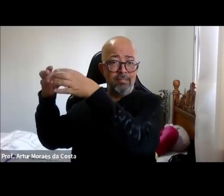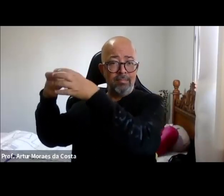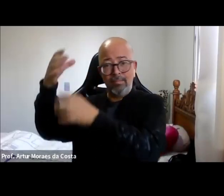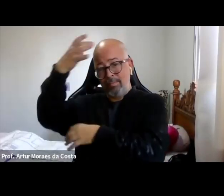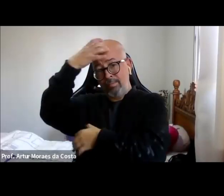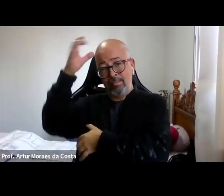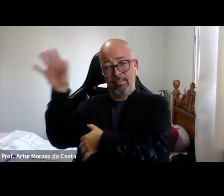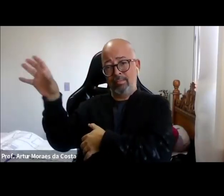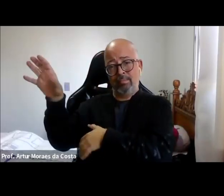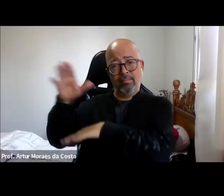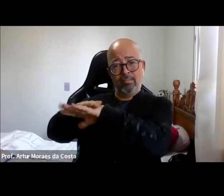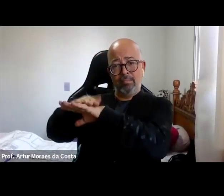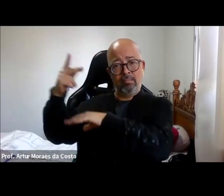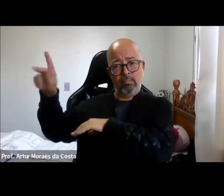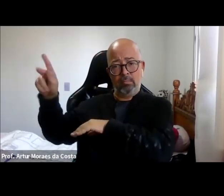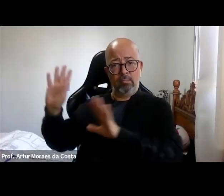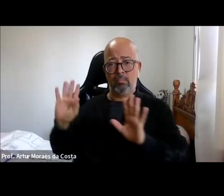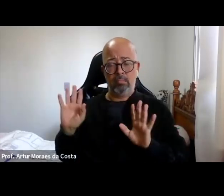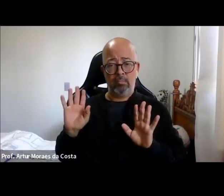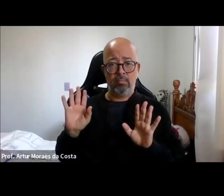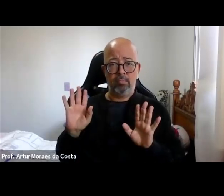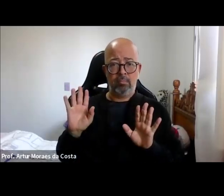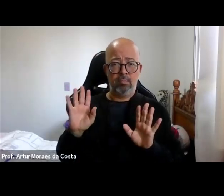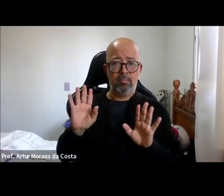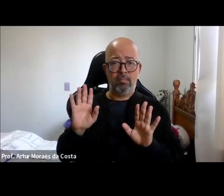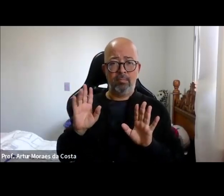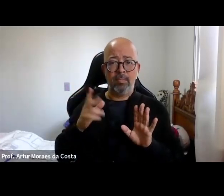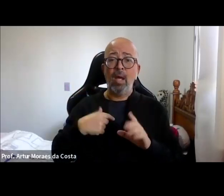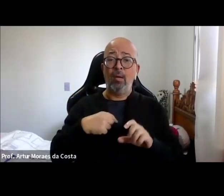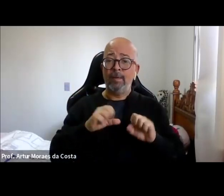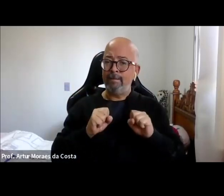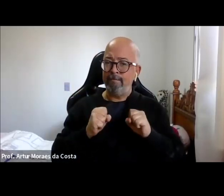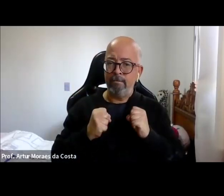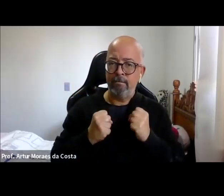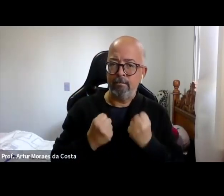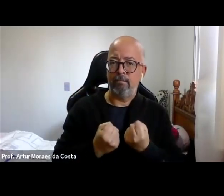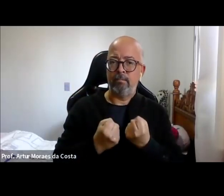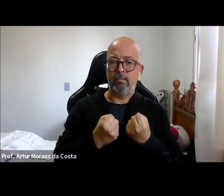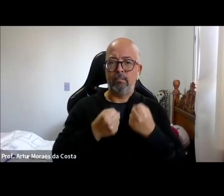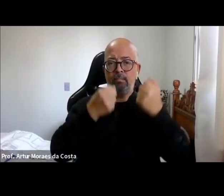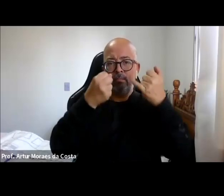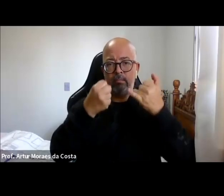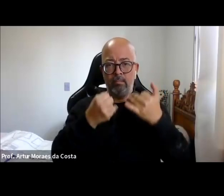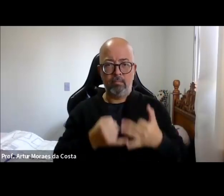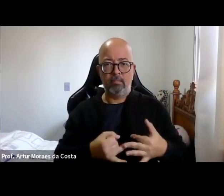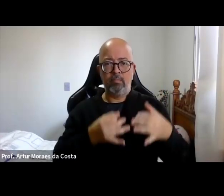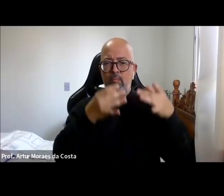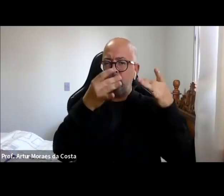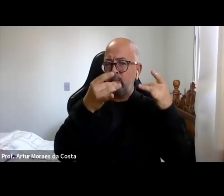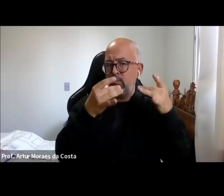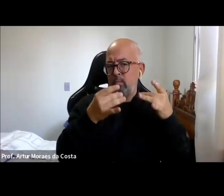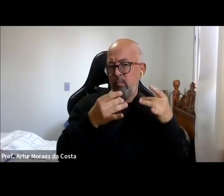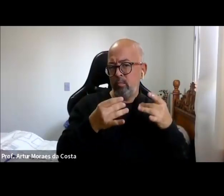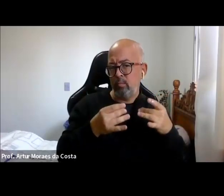secreto que yo les aconsejo conozcan lo que más puedan a la persona sosiega a la que le van a describir sus